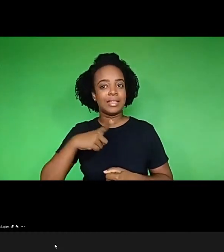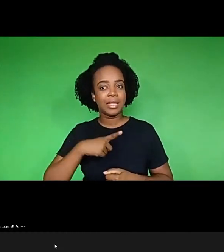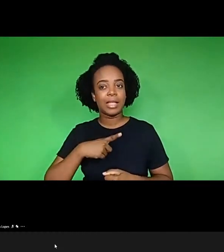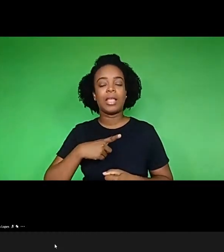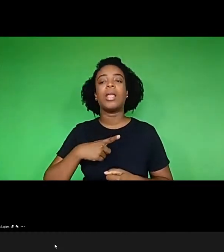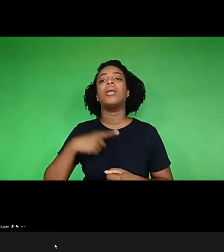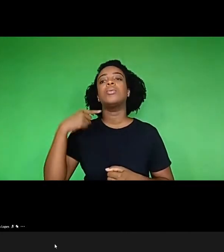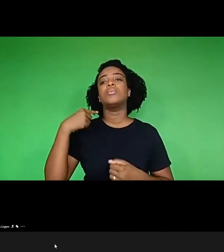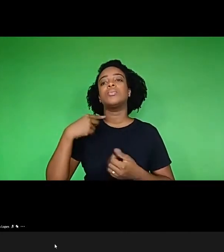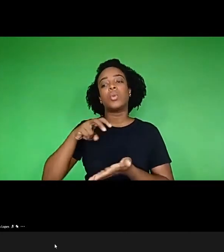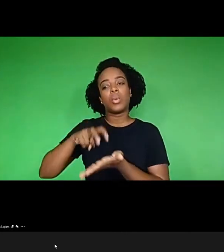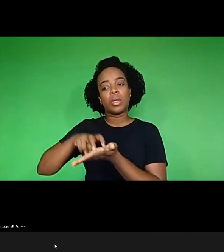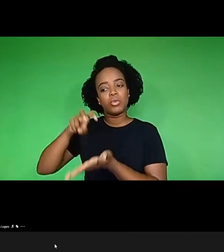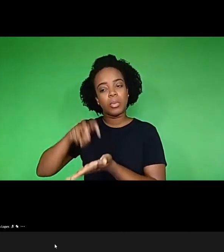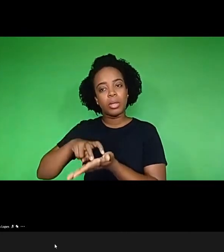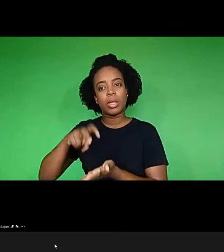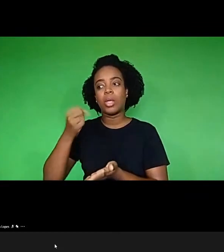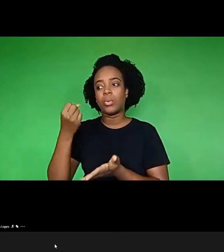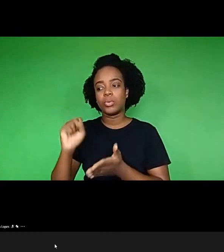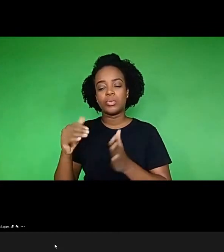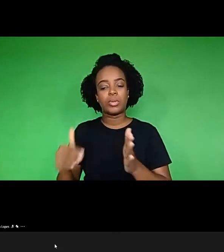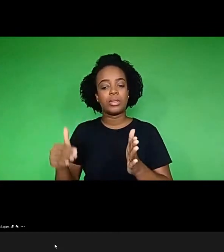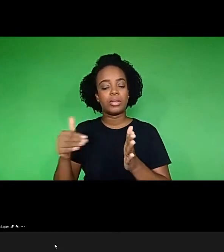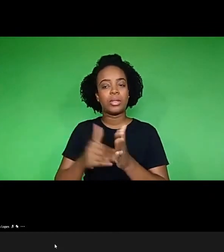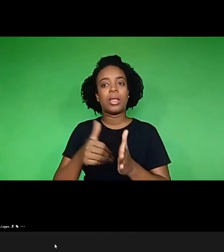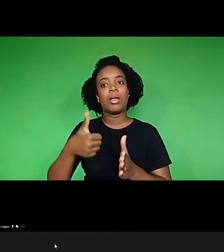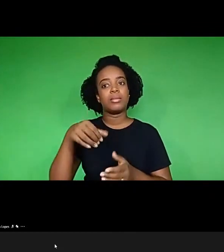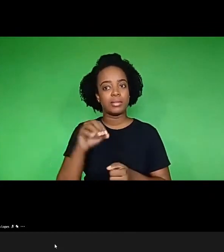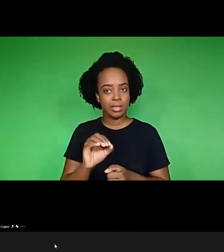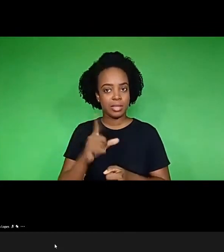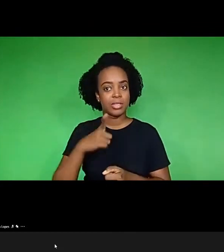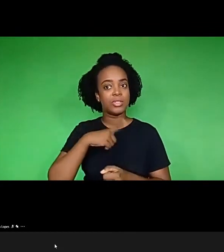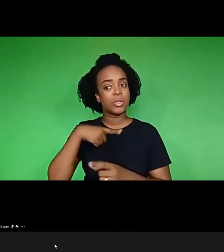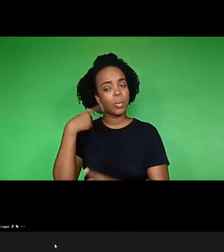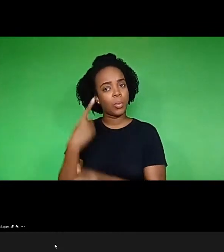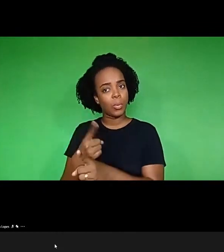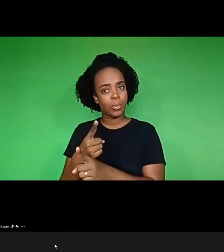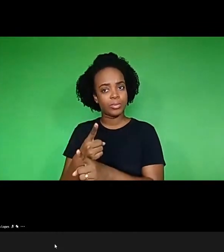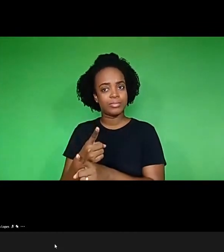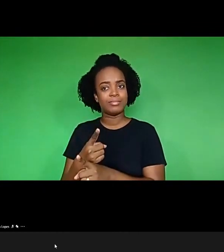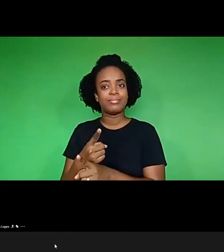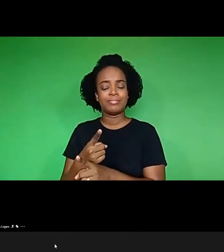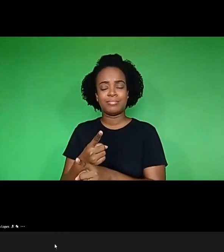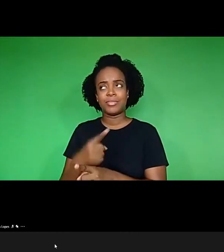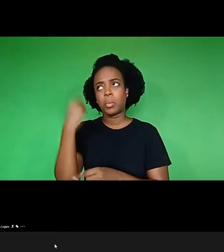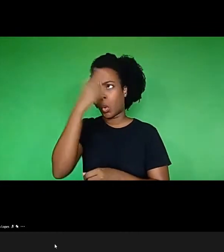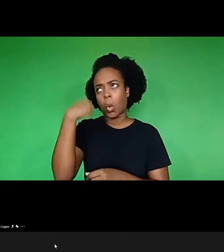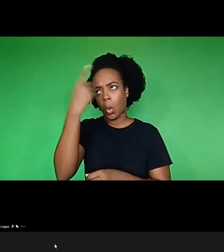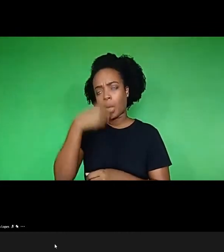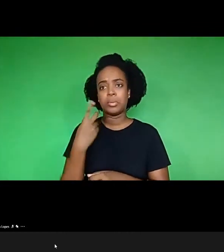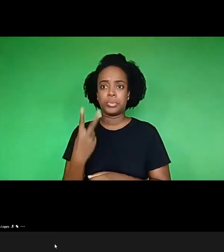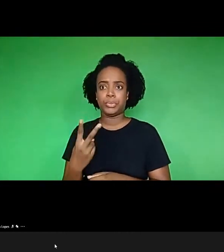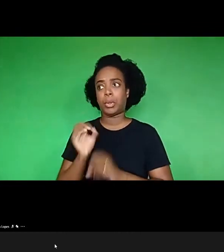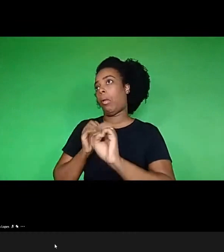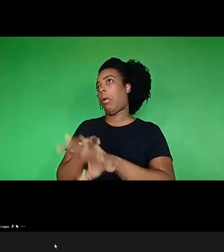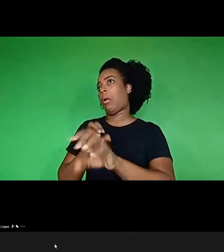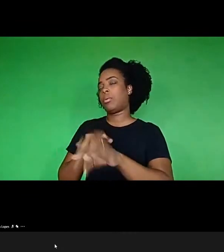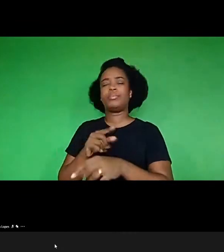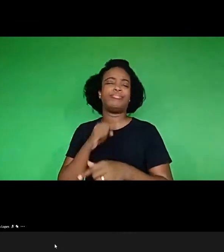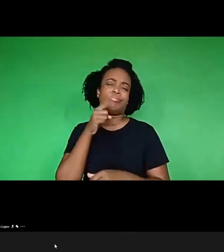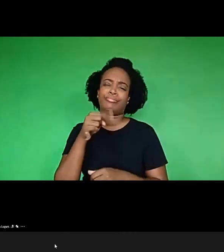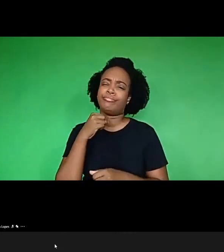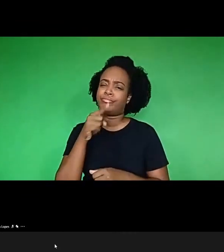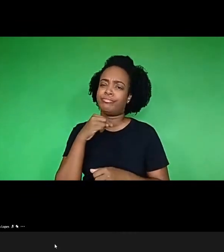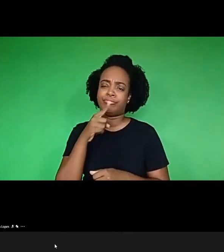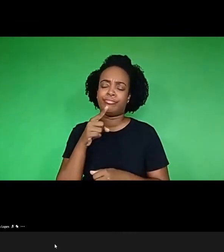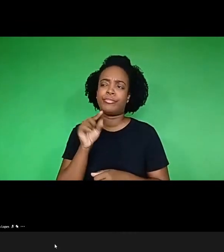10, aulas não, né? Desculpa, encontros, porque aula a gente não consegue fazer em tão pouco tempo. Então, esse momento online vai ser um